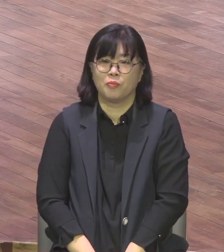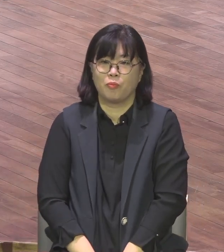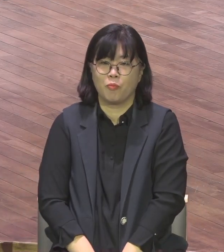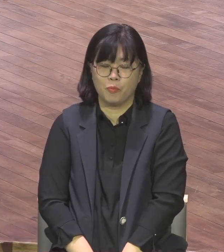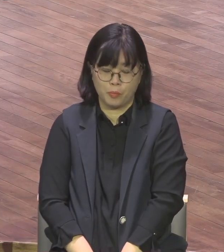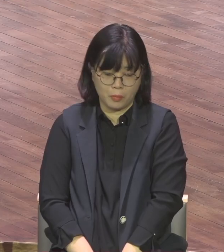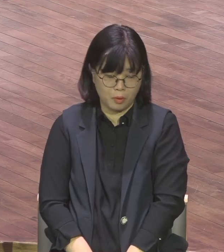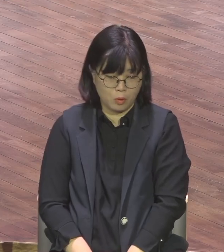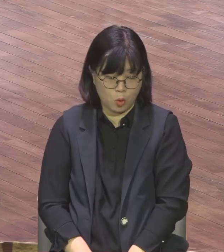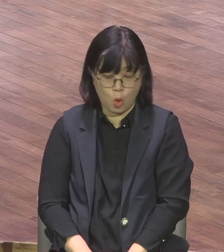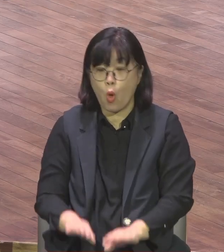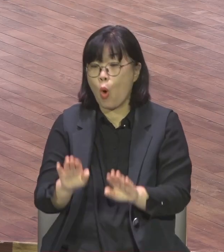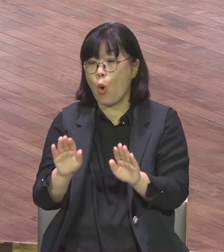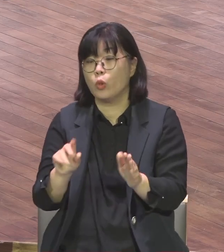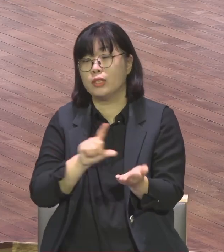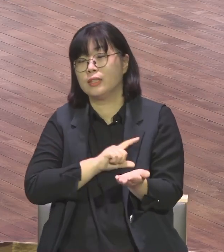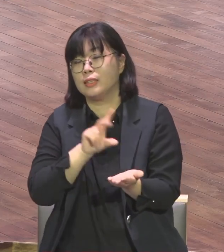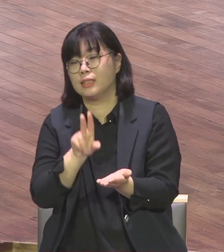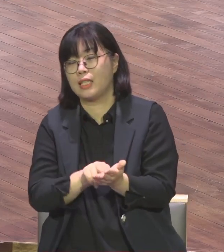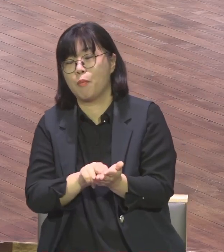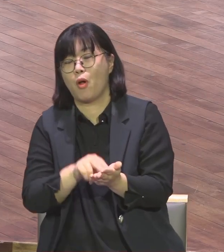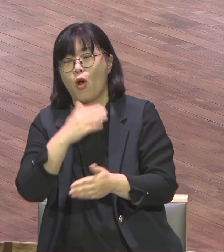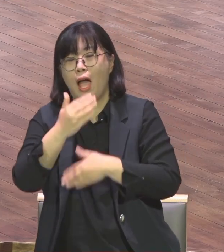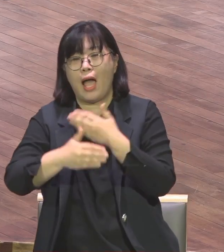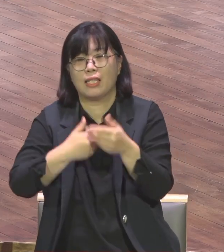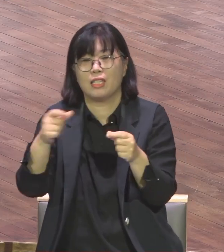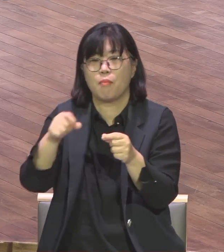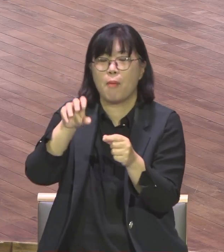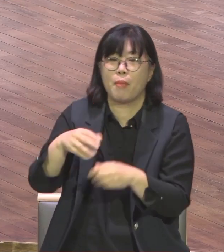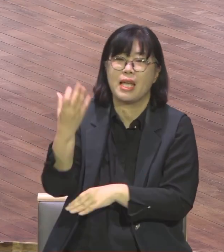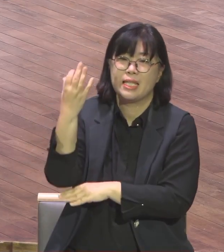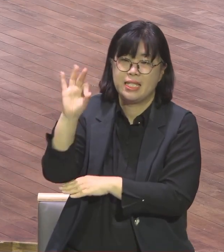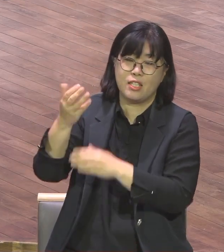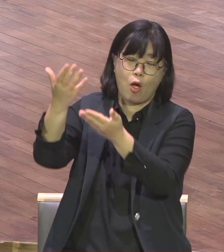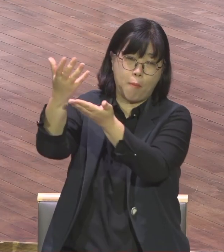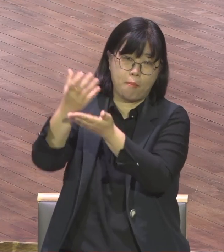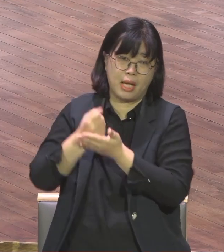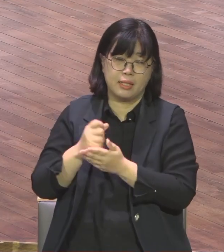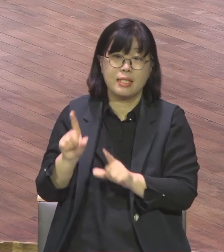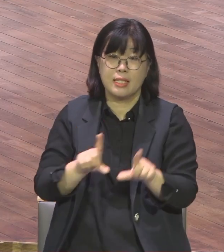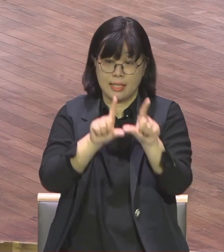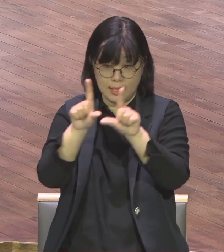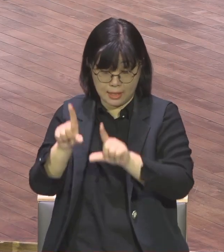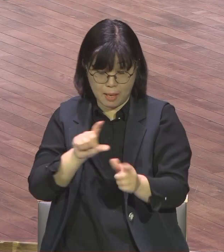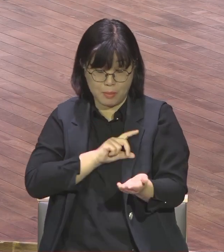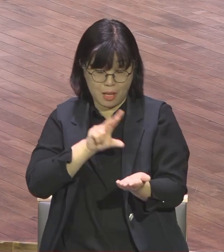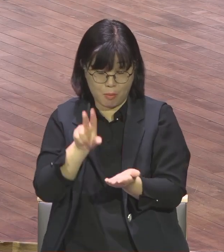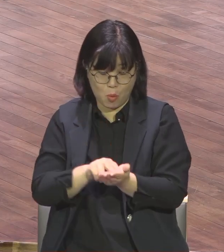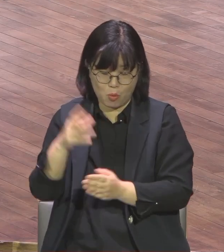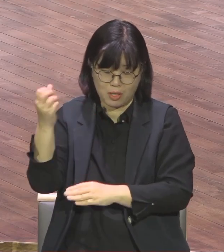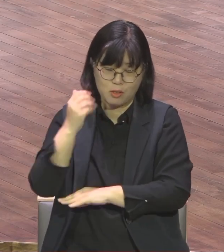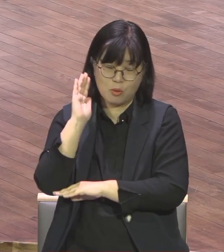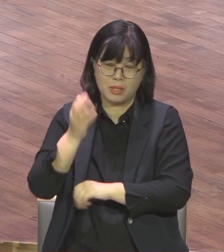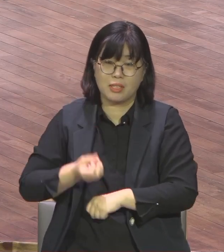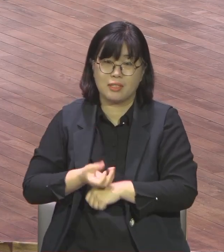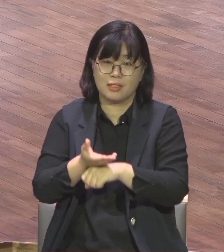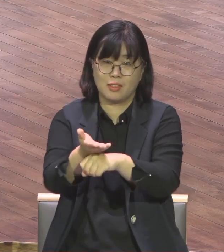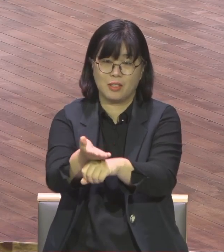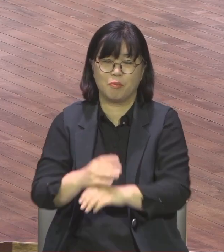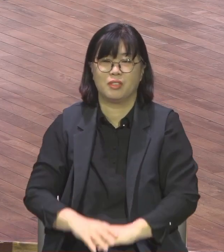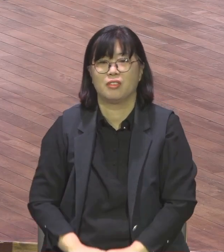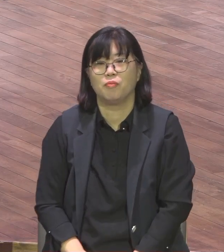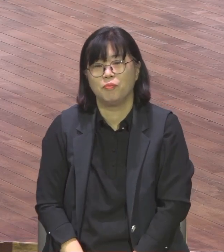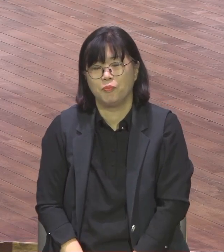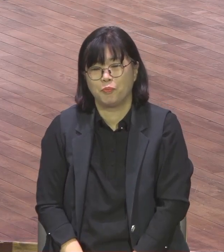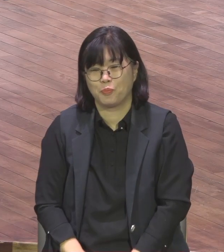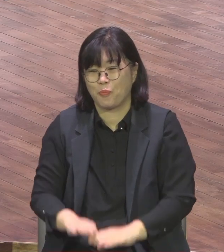여들 말씀 가지고 하나님 앞에 인정받는 삶이란 제목으로 말씀을 드립니다. 인간이 가지고